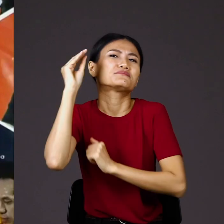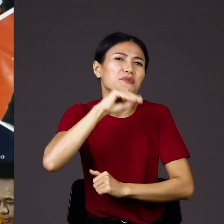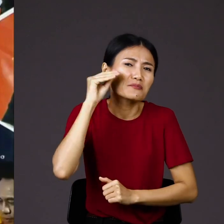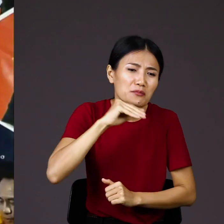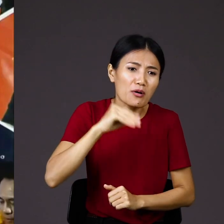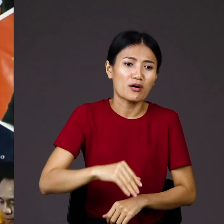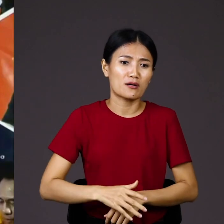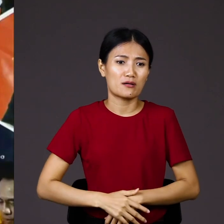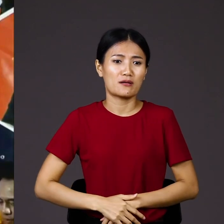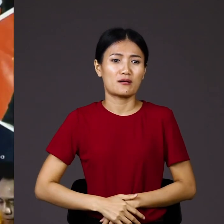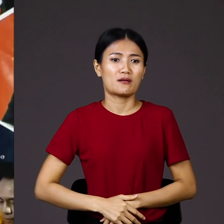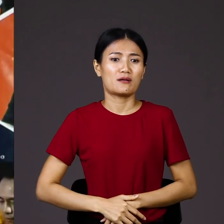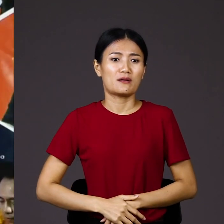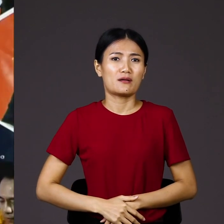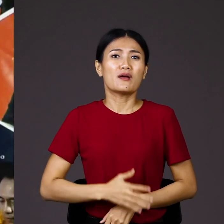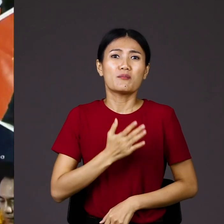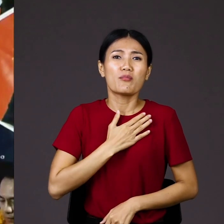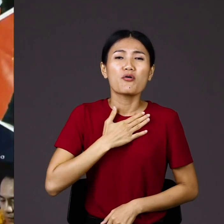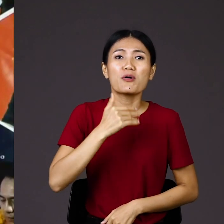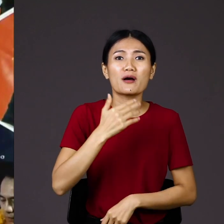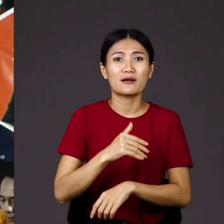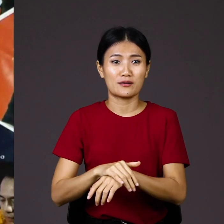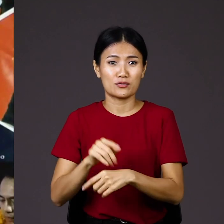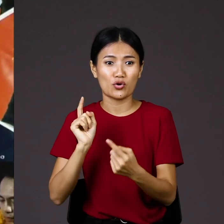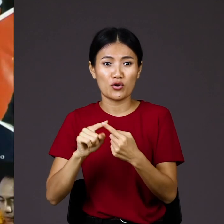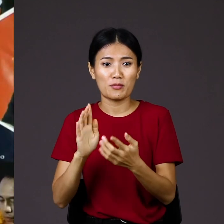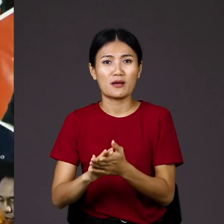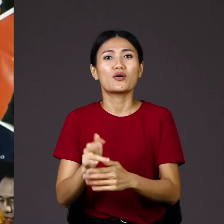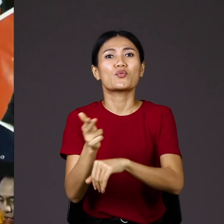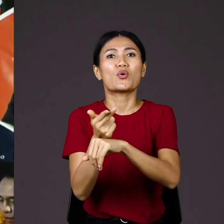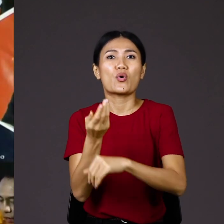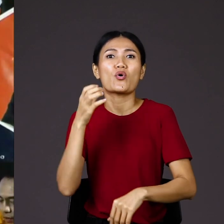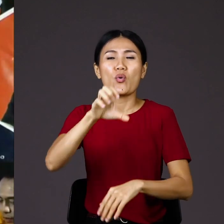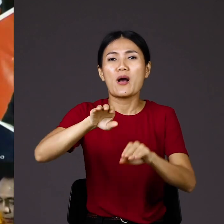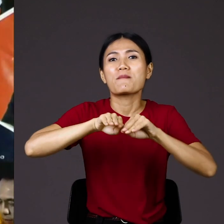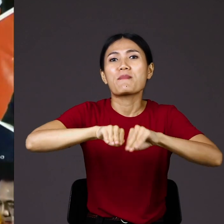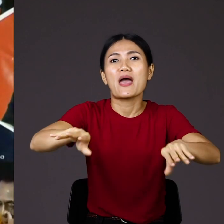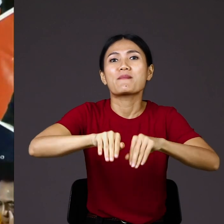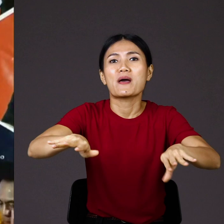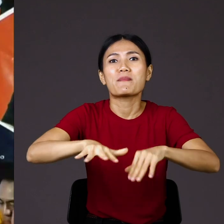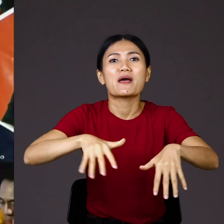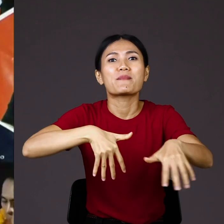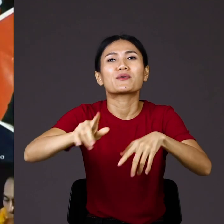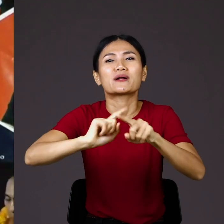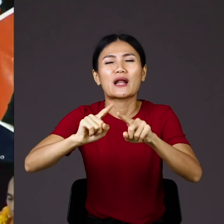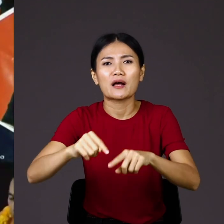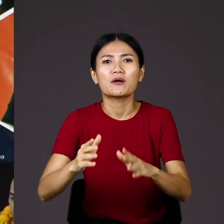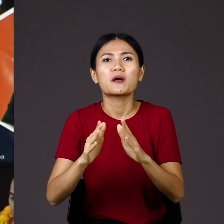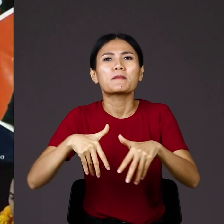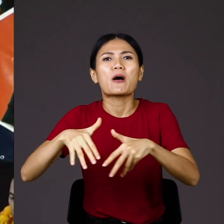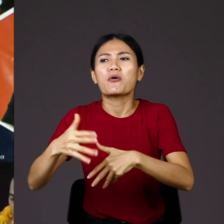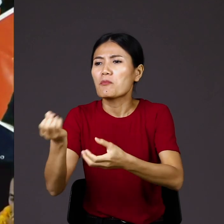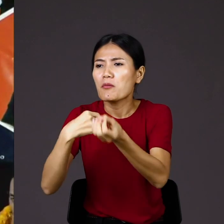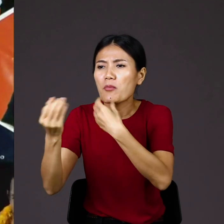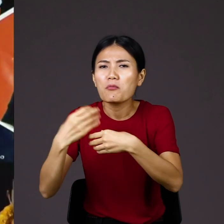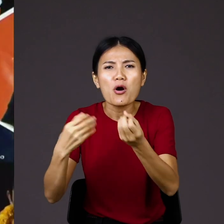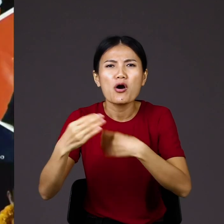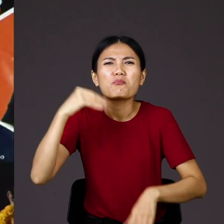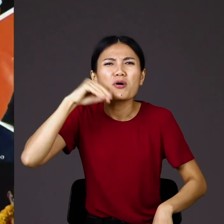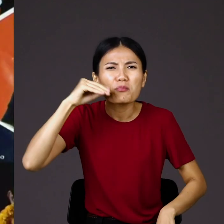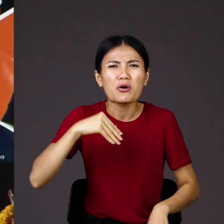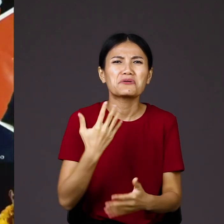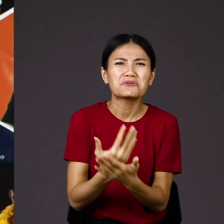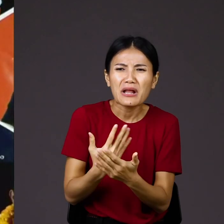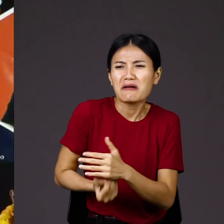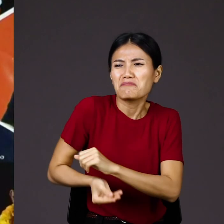ลาผมอัดคลิปรายการพูดเรื่องกระจายอำนาจเข้าไปสำรวจคอมเมนต์จากพี่น้องประชาชนก็บอกทุกครั้งซื้อเยอะแจกเยอะ